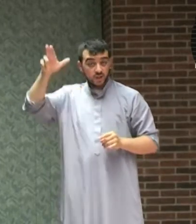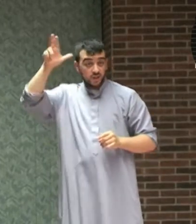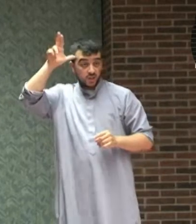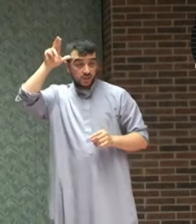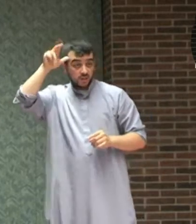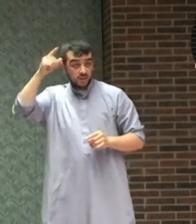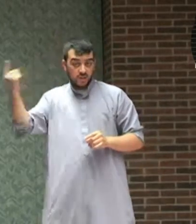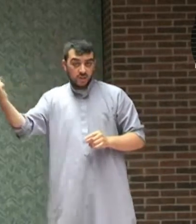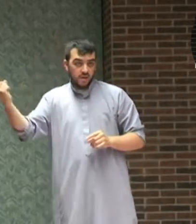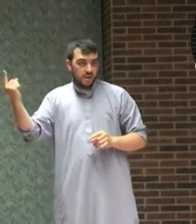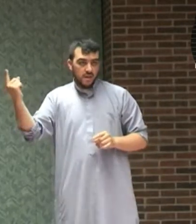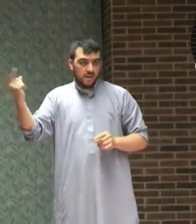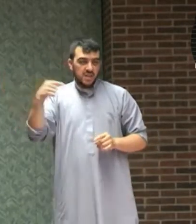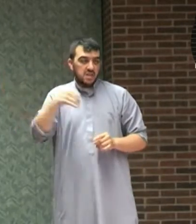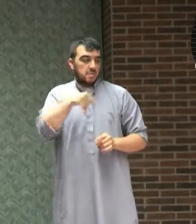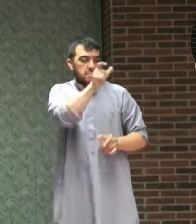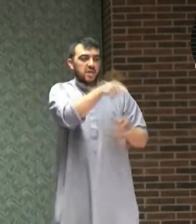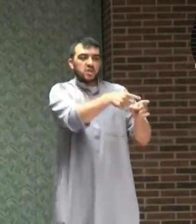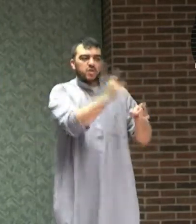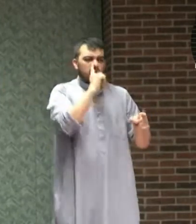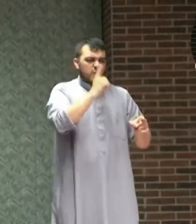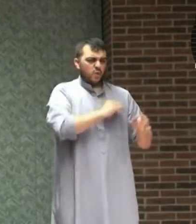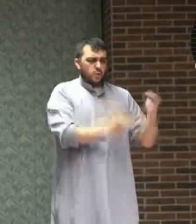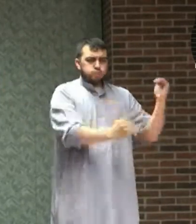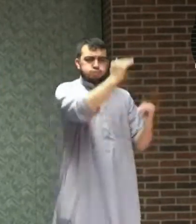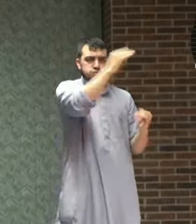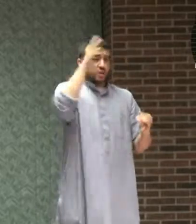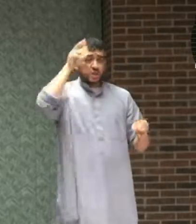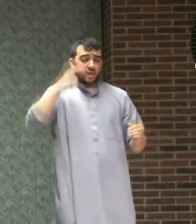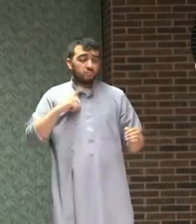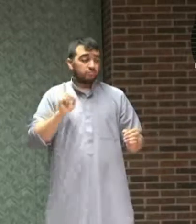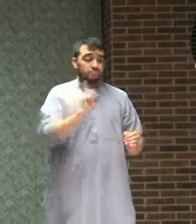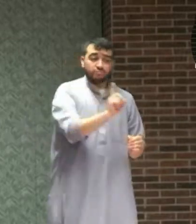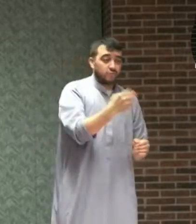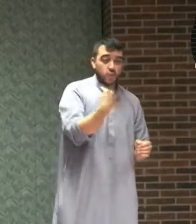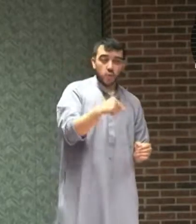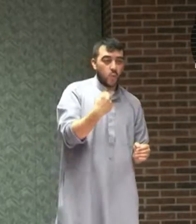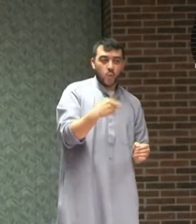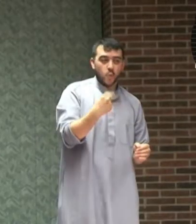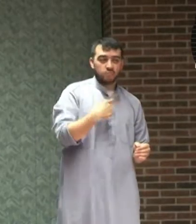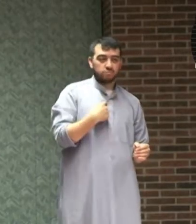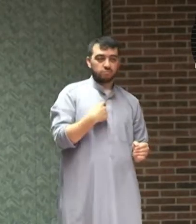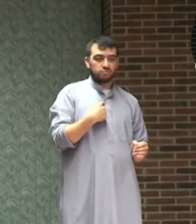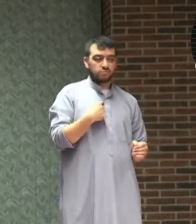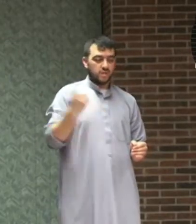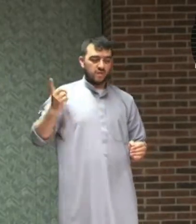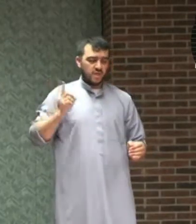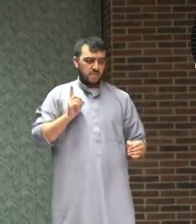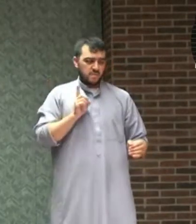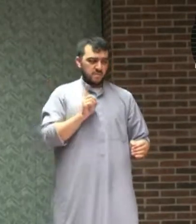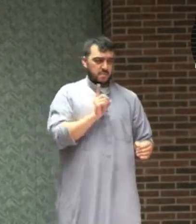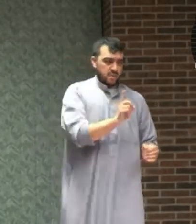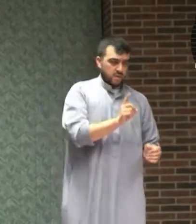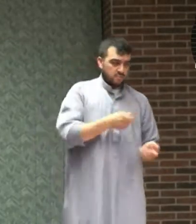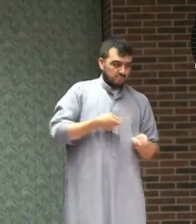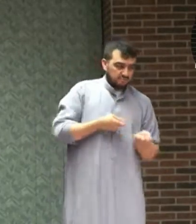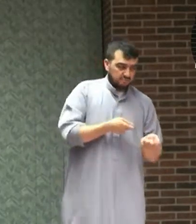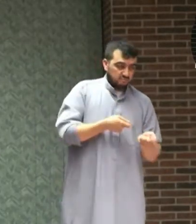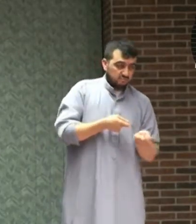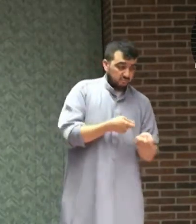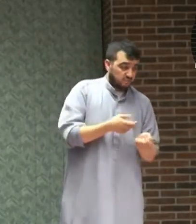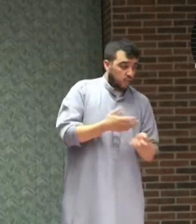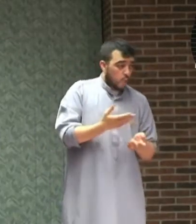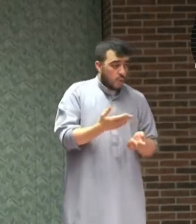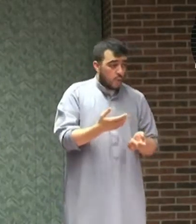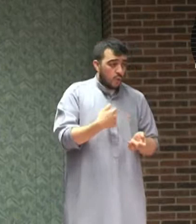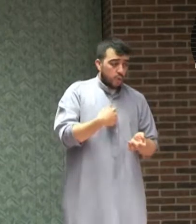chez les gens de croyances fermes, les gens de grande foi, il ne vient pas chez eux leur donner